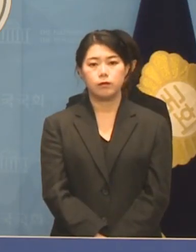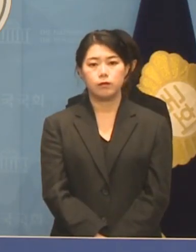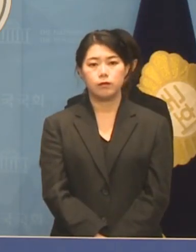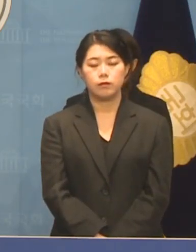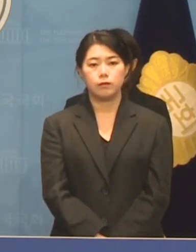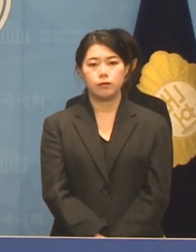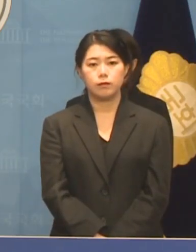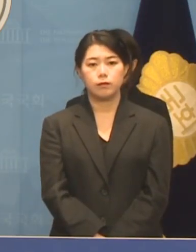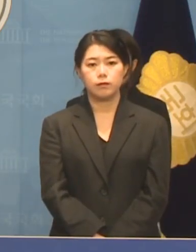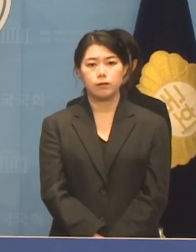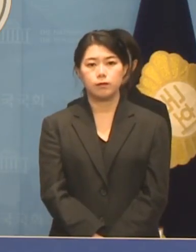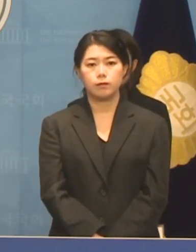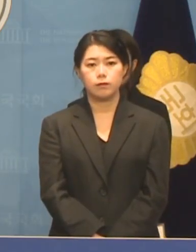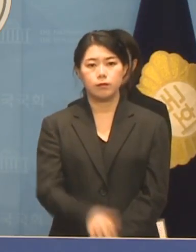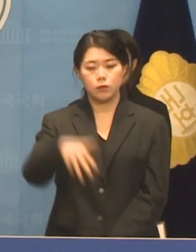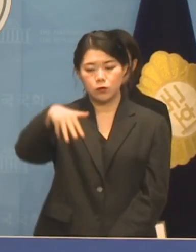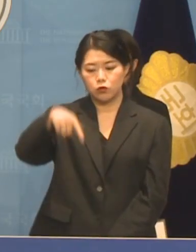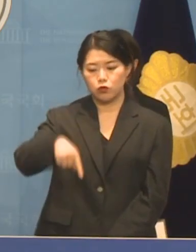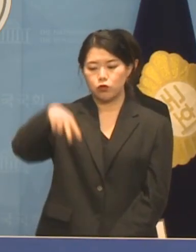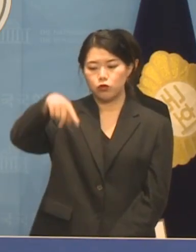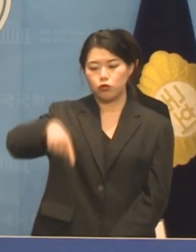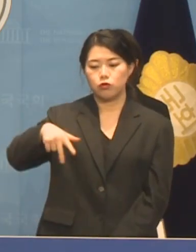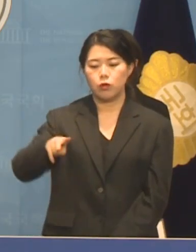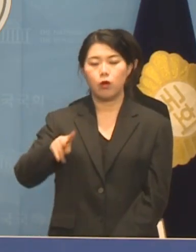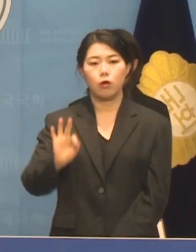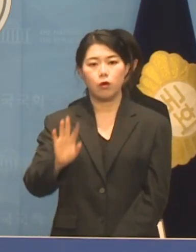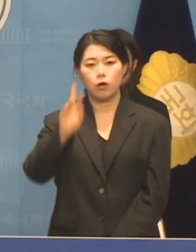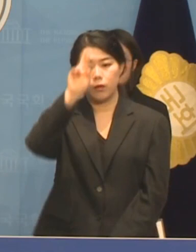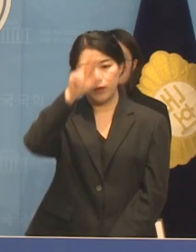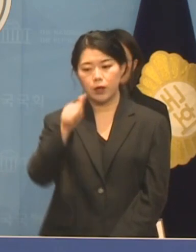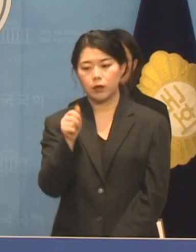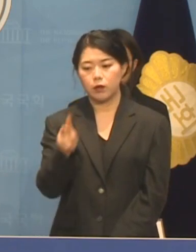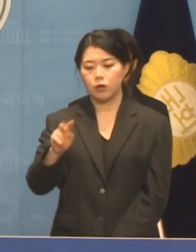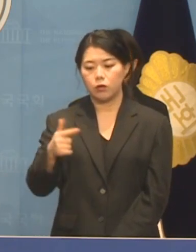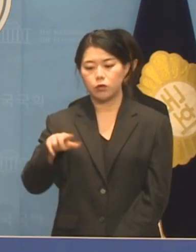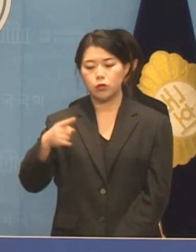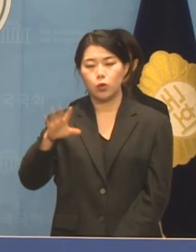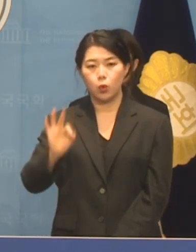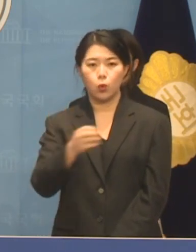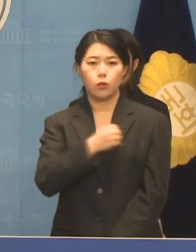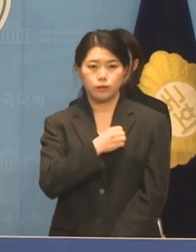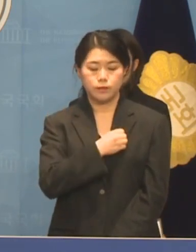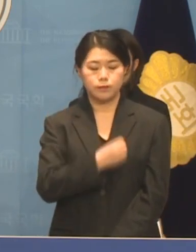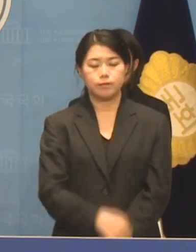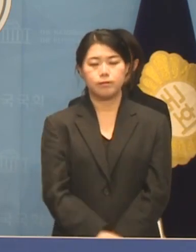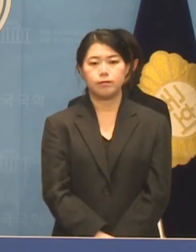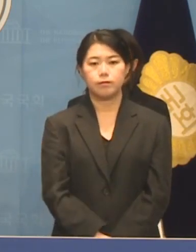같은 카라지회의 추수경, 박현송 두 분 조합원님 오셨습니다.